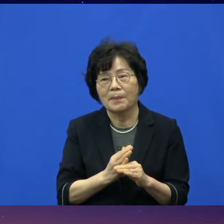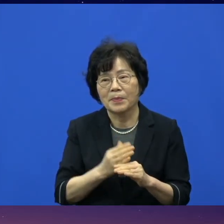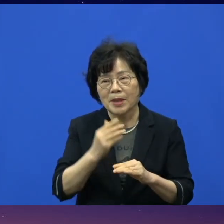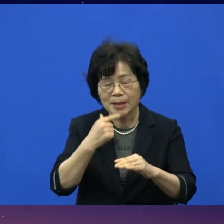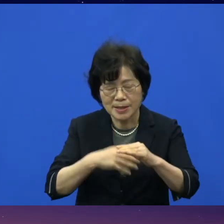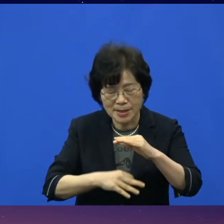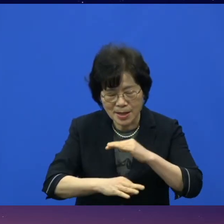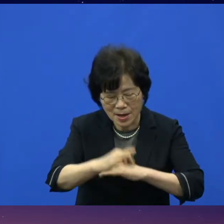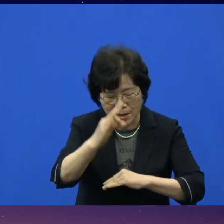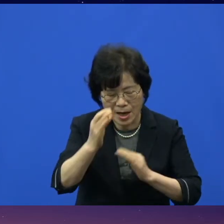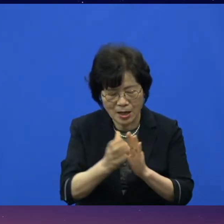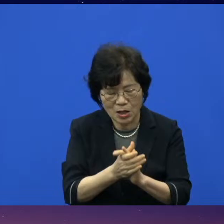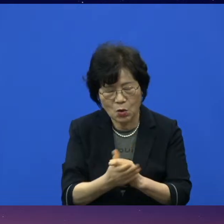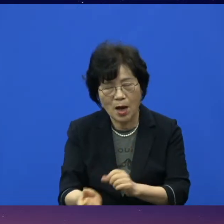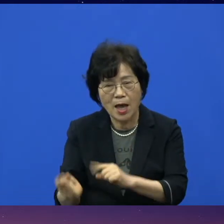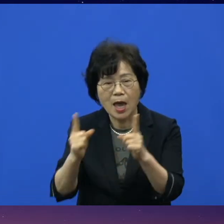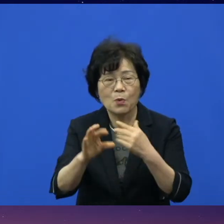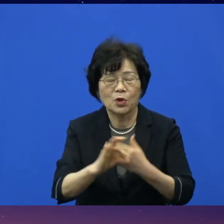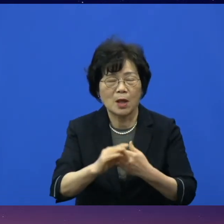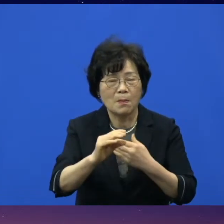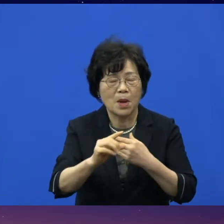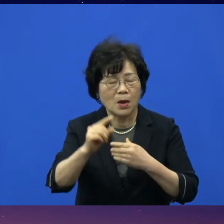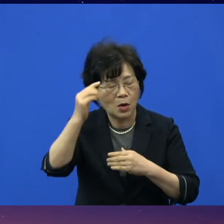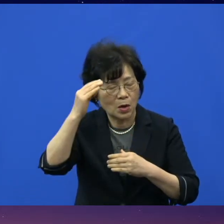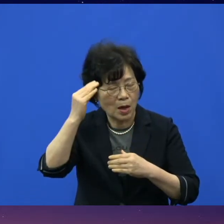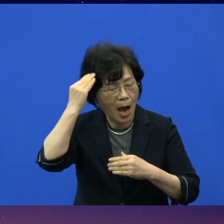살아나면 교회가 살 줄로 믿습니다.